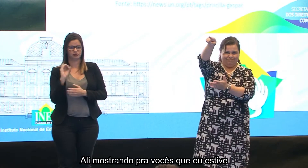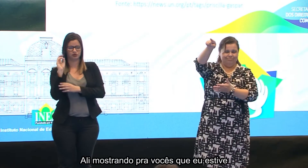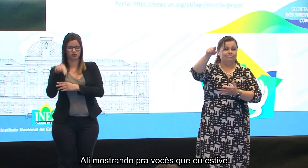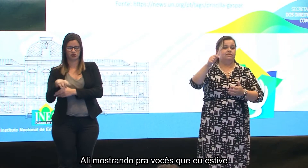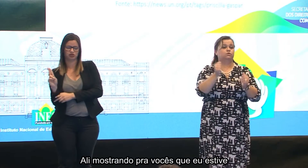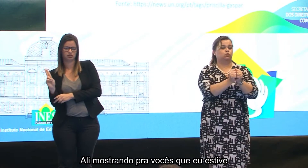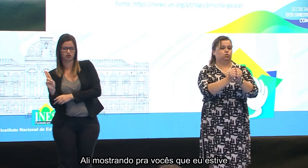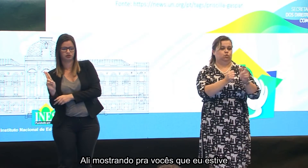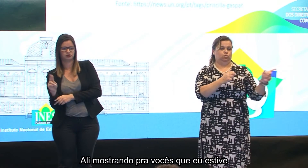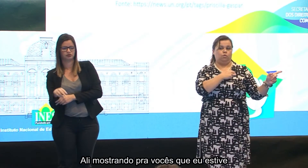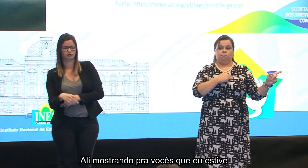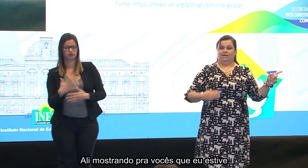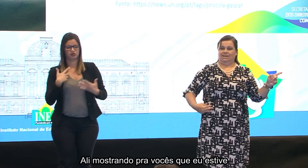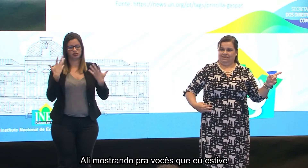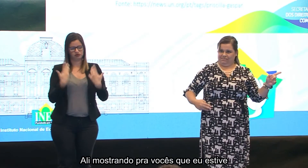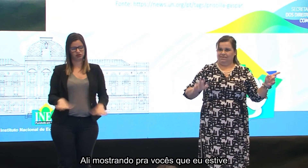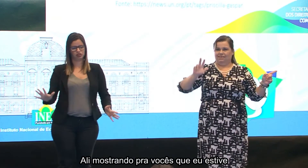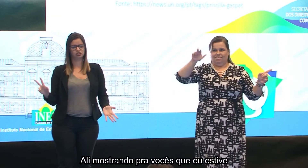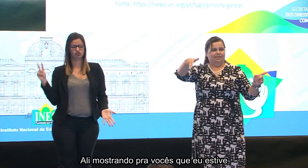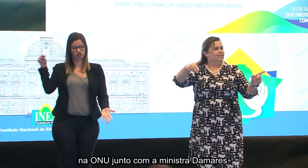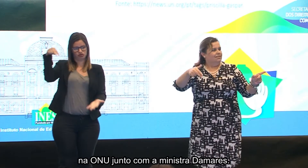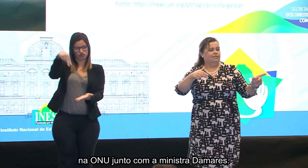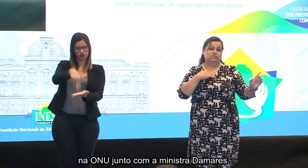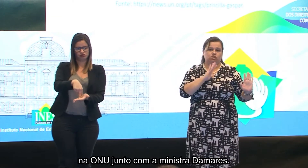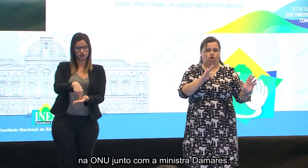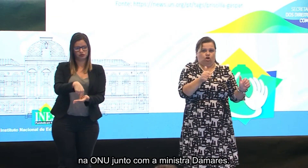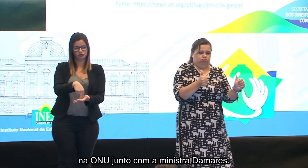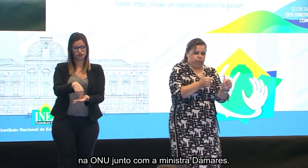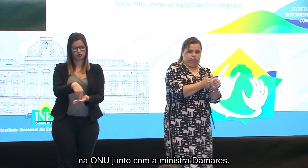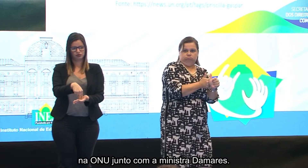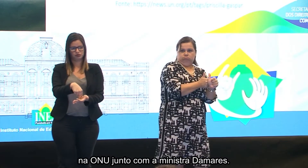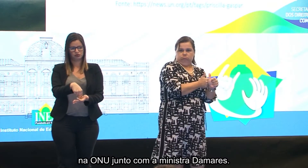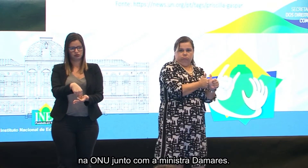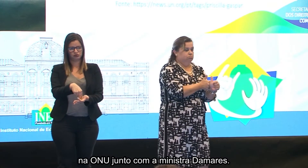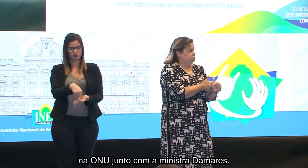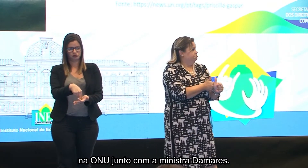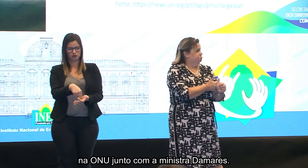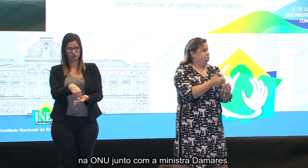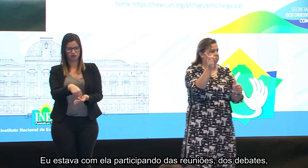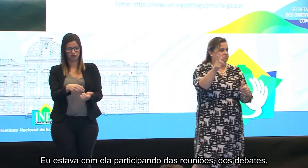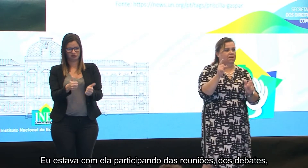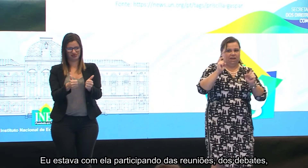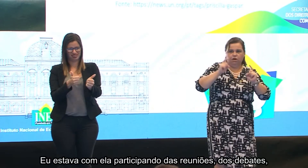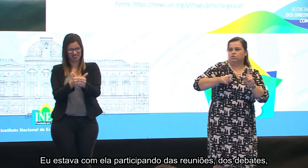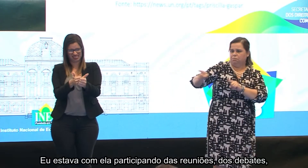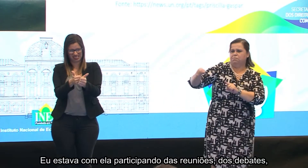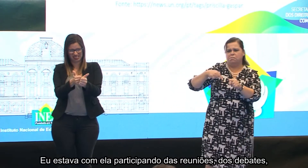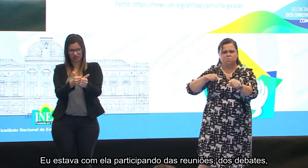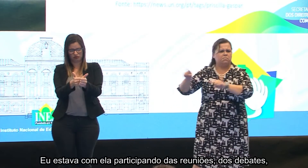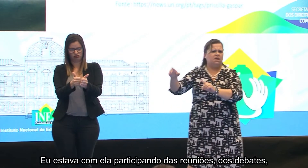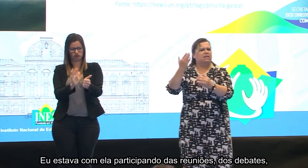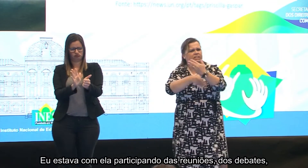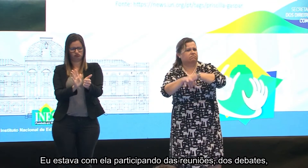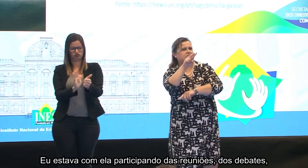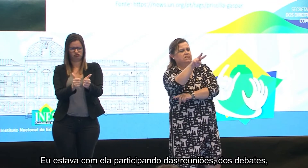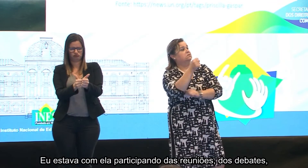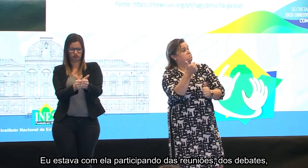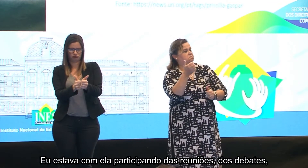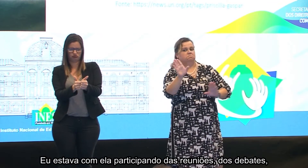Ali, mostrando para vocês que eu estive na ONU, juntamente com a ministra Damares. Eu estava com ela, participando das reuniões, participando